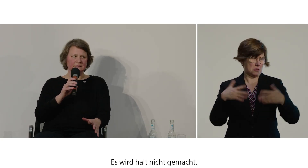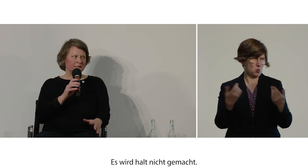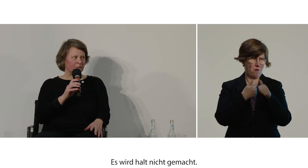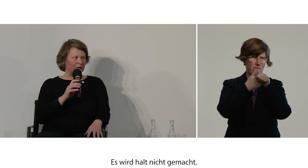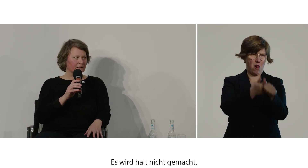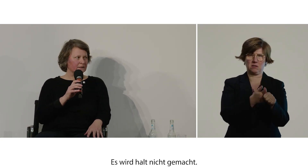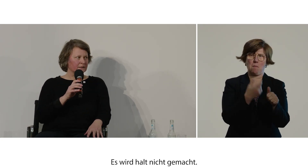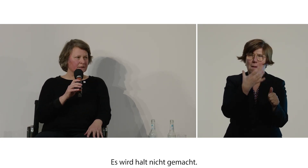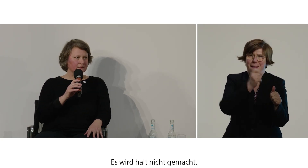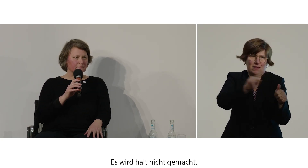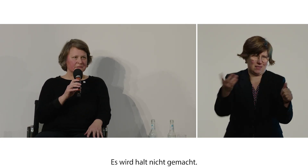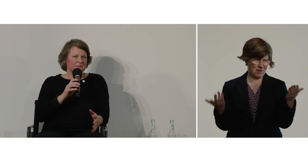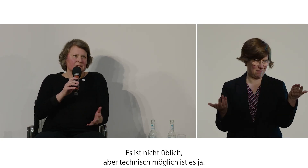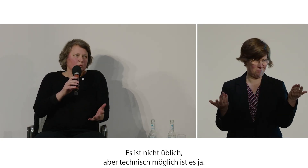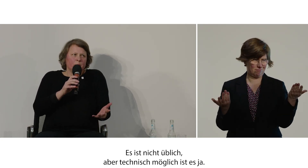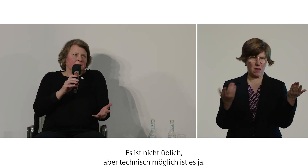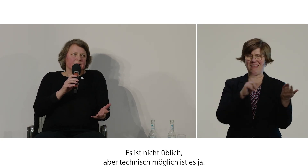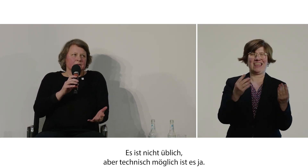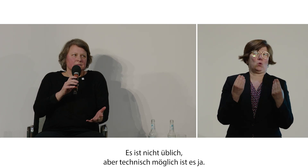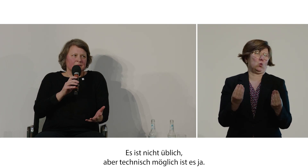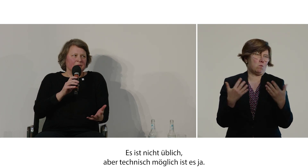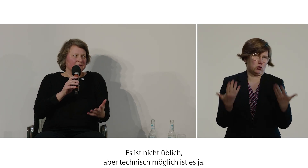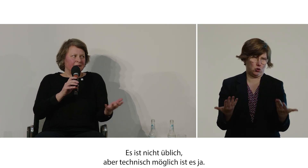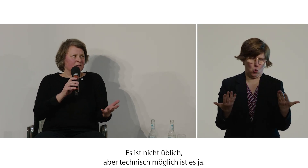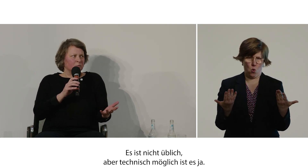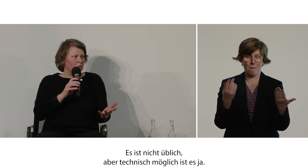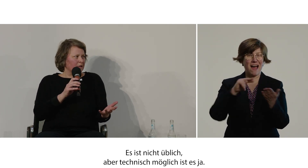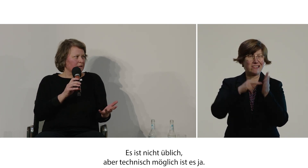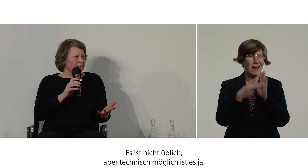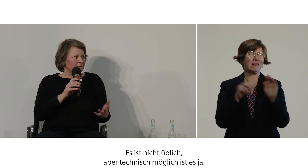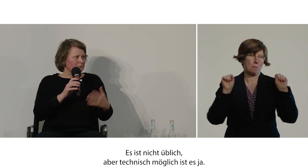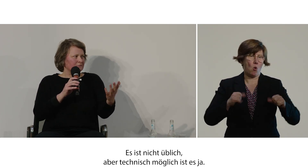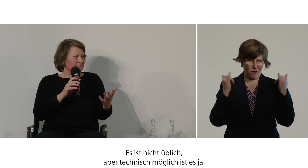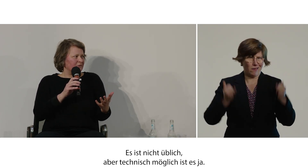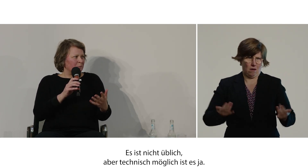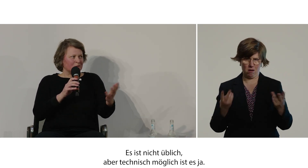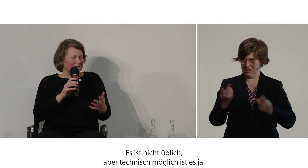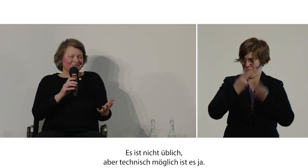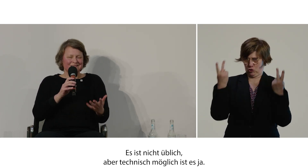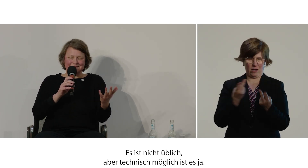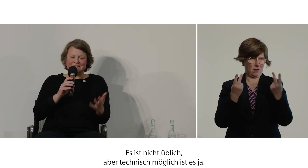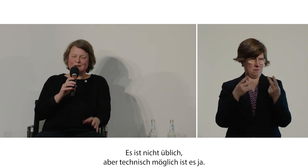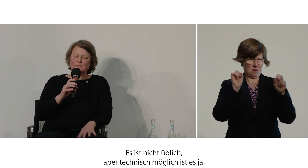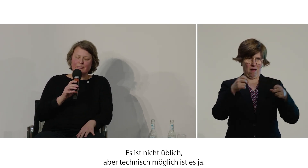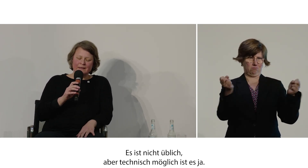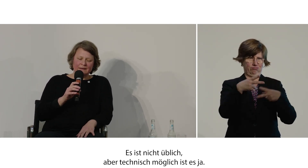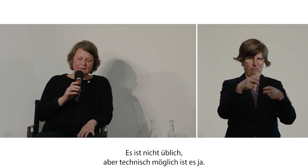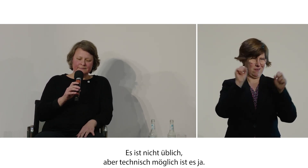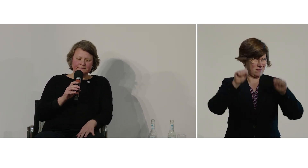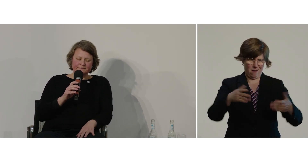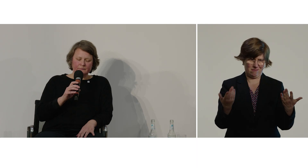Es wird halt nicht gemacht. Es ist nicht üblich, aber technisch möglich. Also warum sagt, ne? Ist es ja.